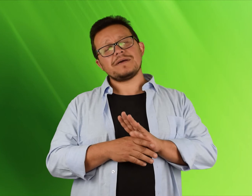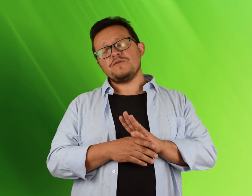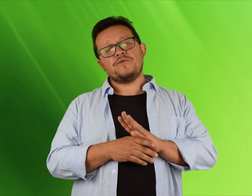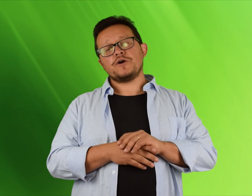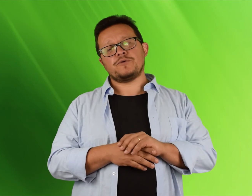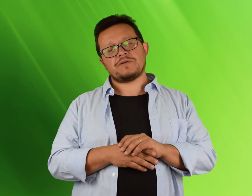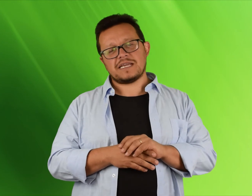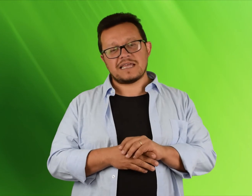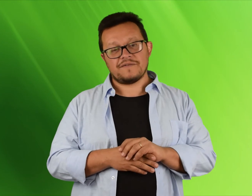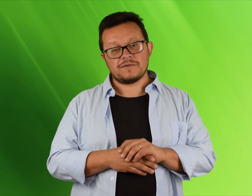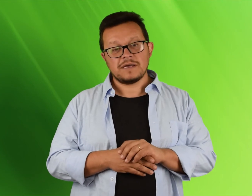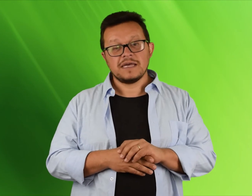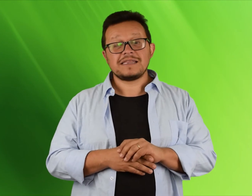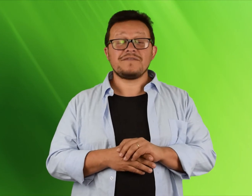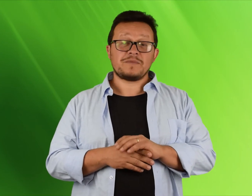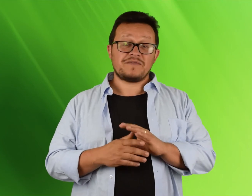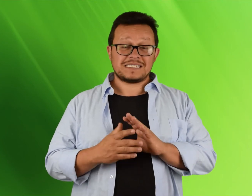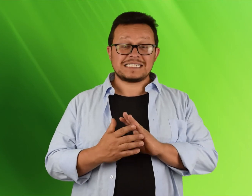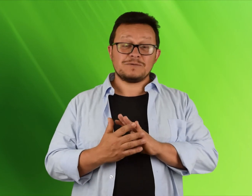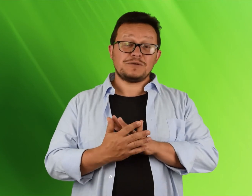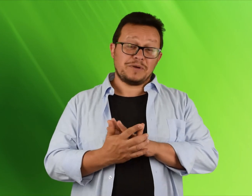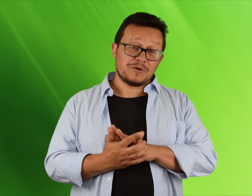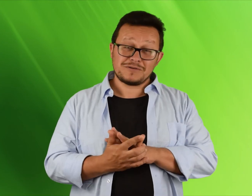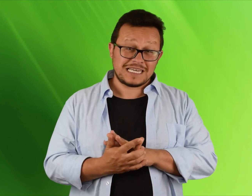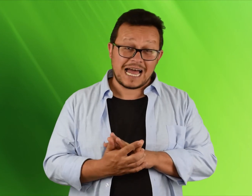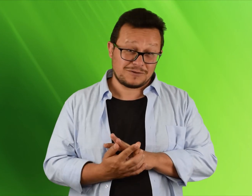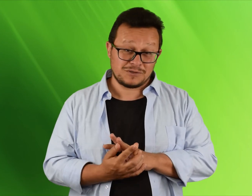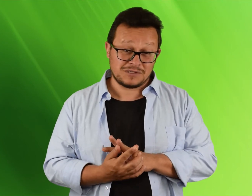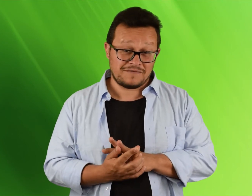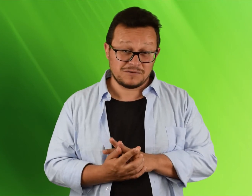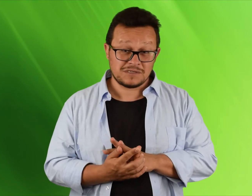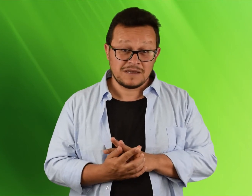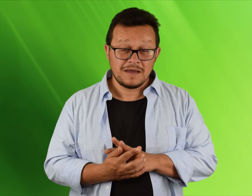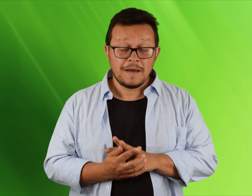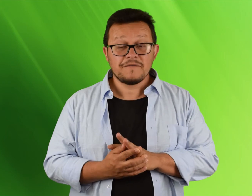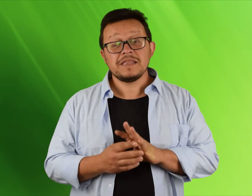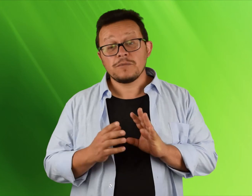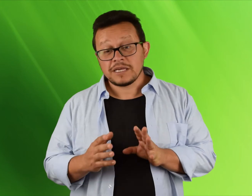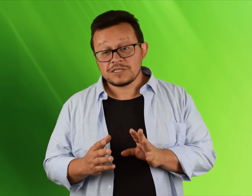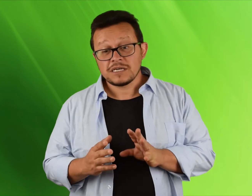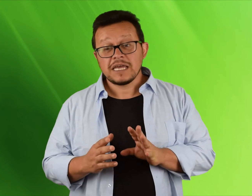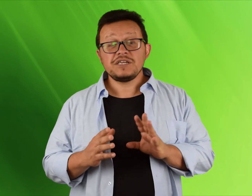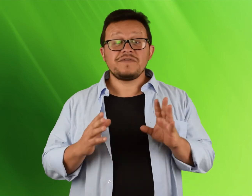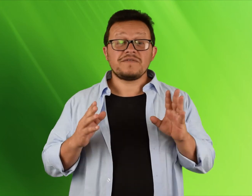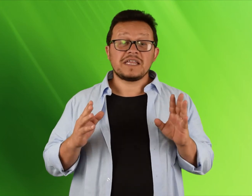não foi muito agradável. Teve uma infestação de piolhos e ratos nos navios. Finalmente, em fevereiro